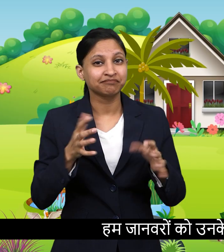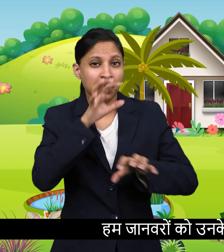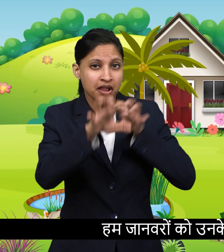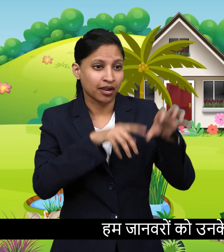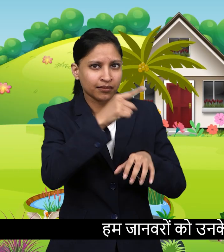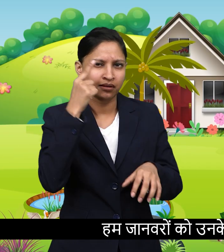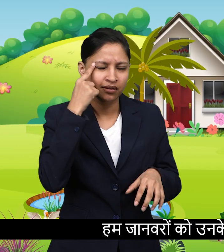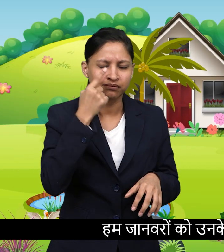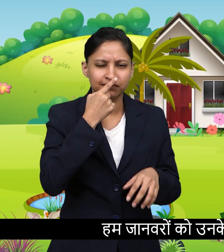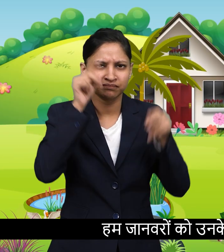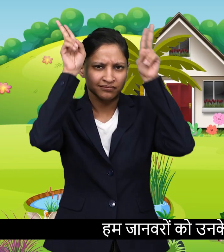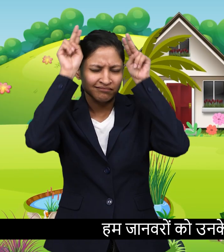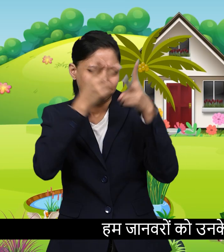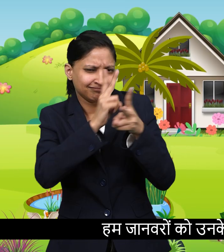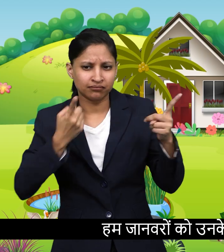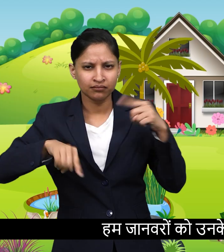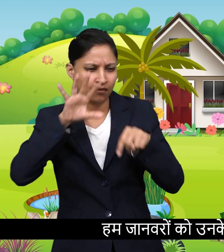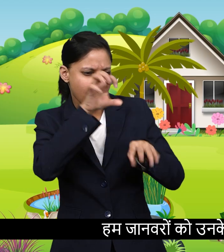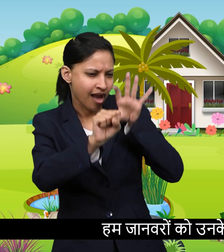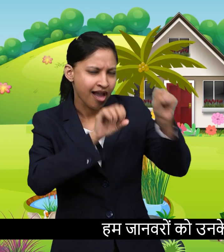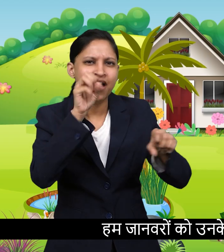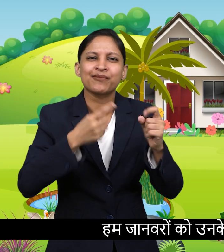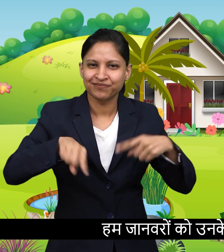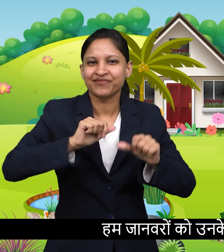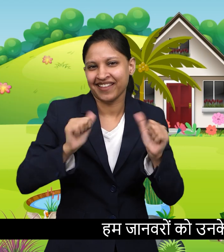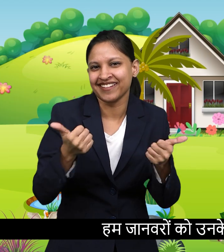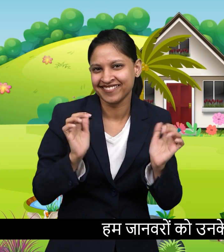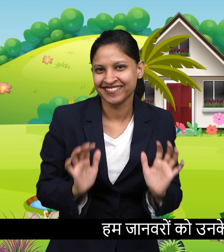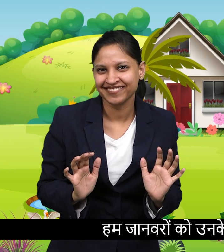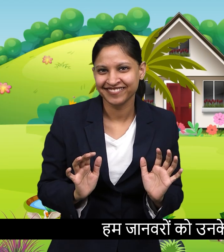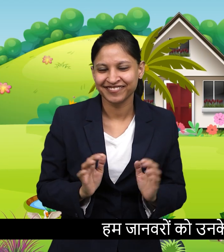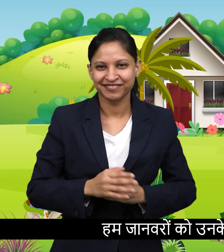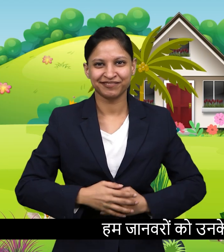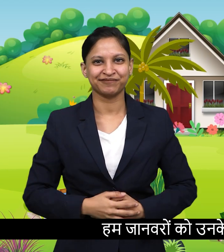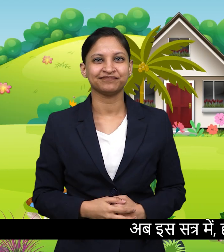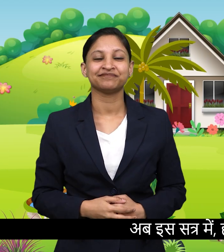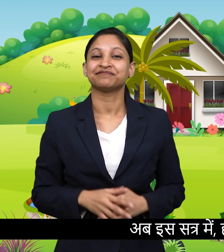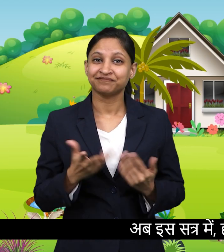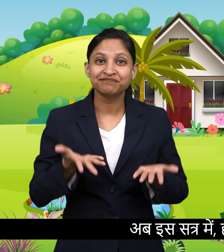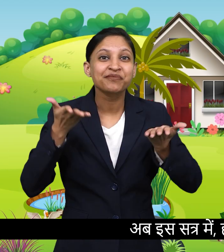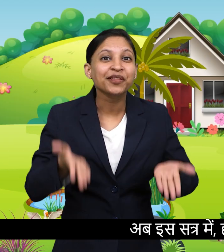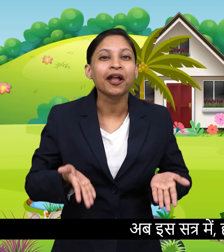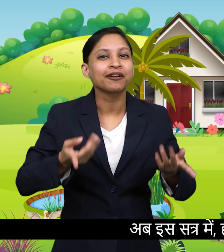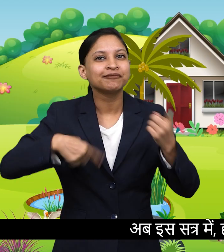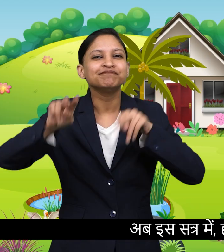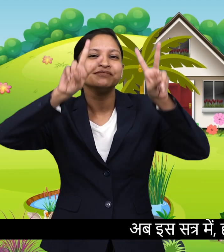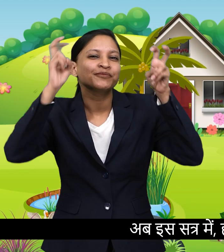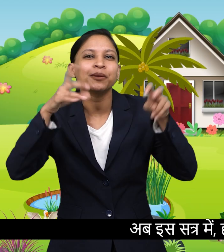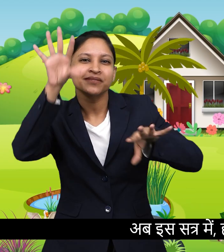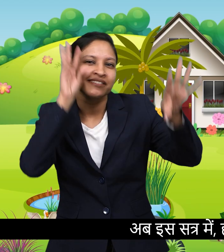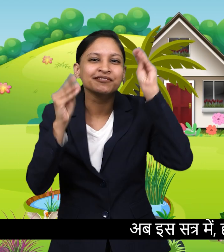हम जानवरों को उनके शरीर के अंगों को देखकर पहचान सकते हैं। अब इस सत्र में हम